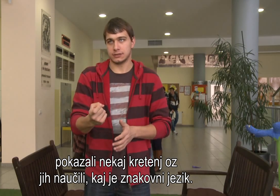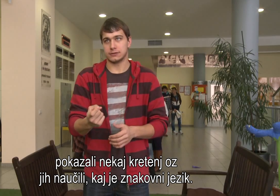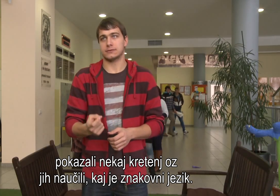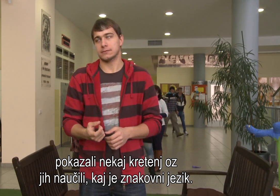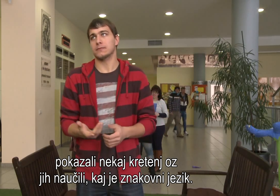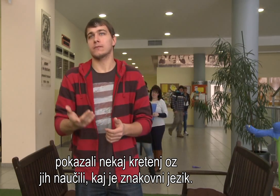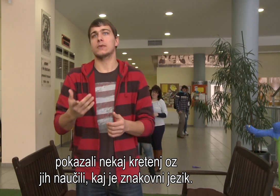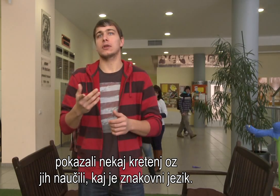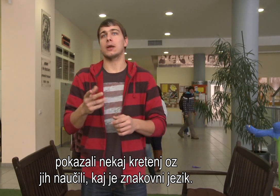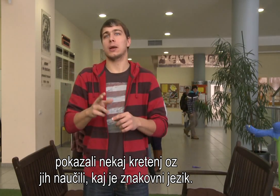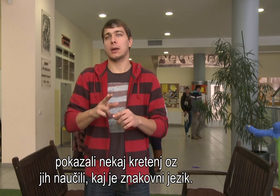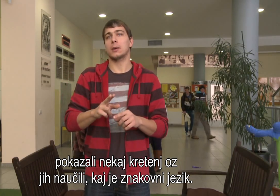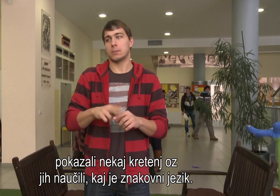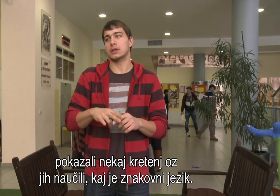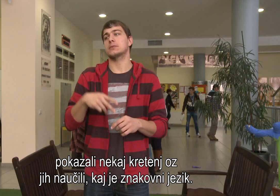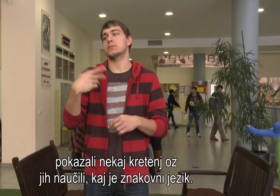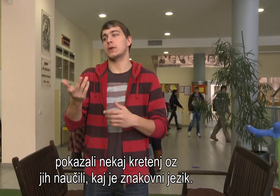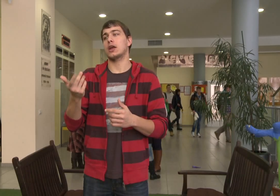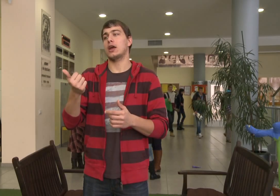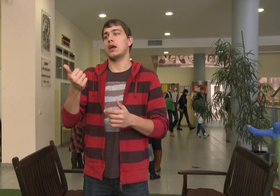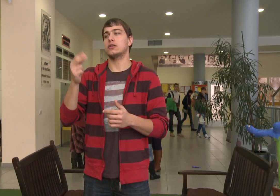kretanja oziroma naučili smo, kaj pomeni znakovni jezik.